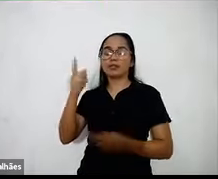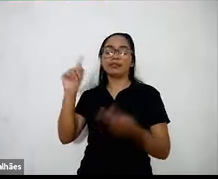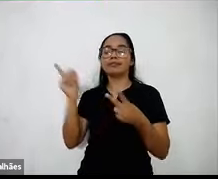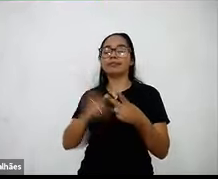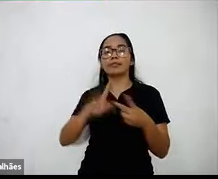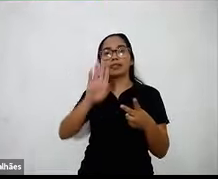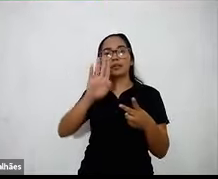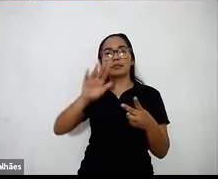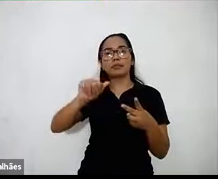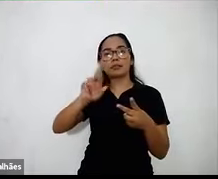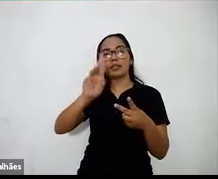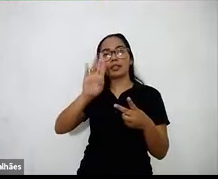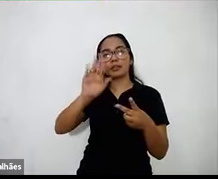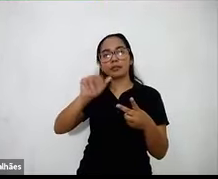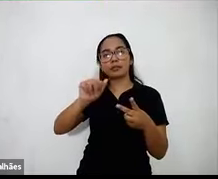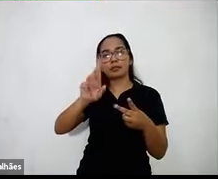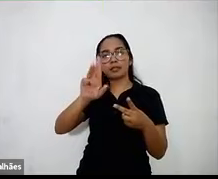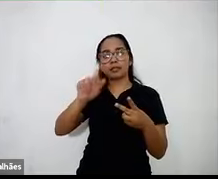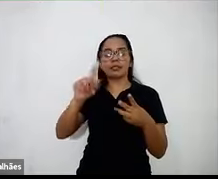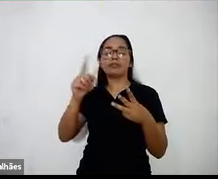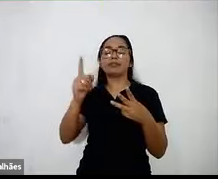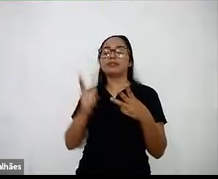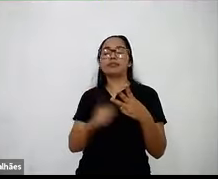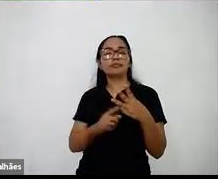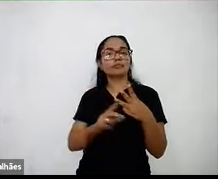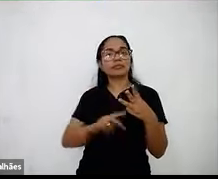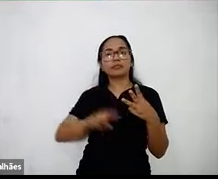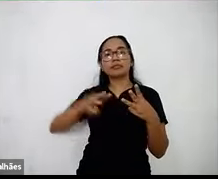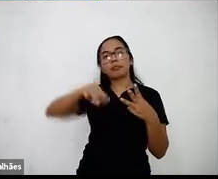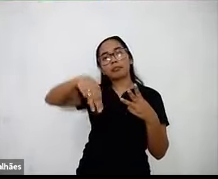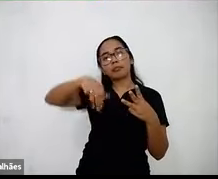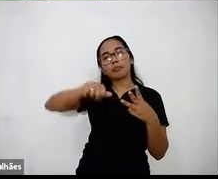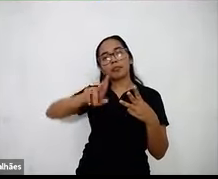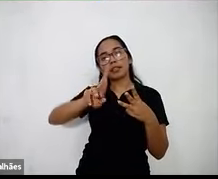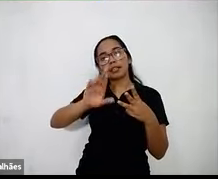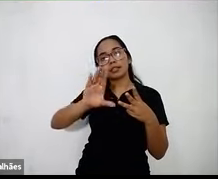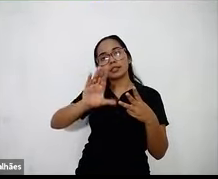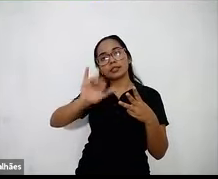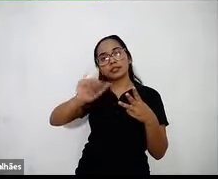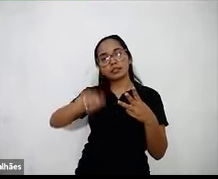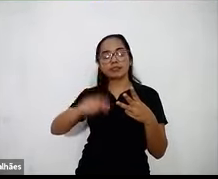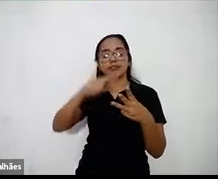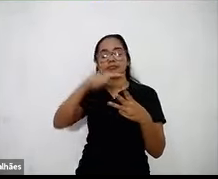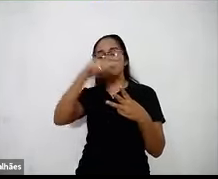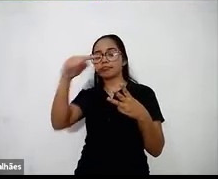Márcia fez aí uma série de pontuações. Então, eu acho que é desse jeito,